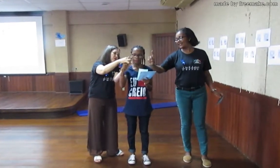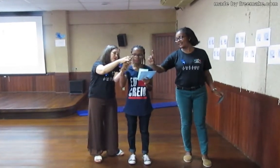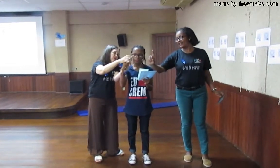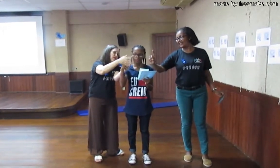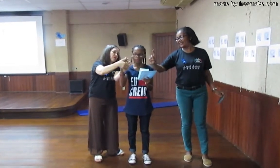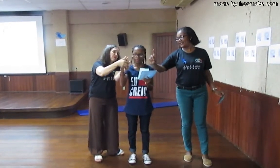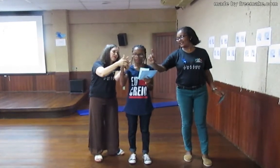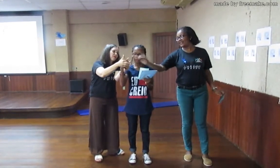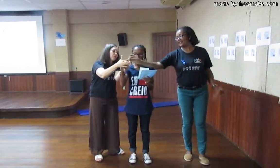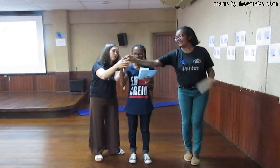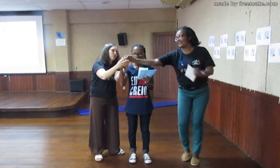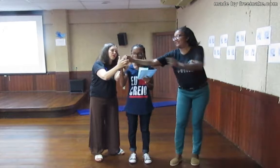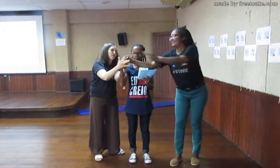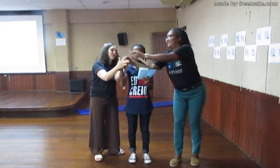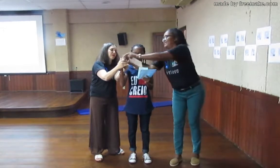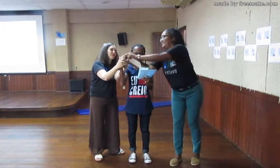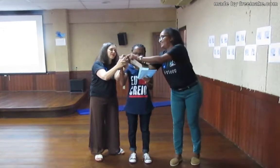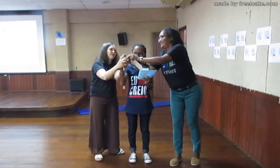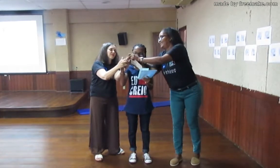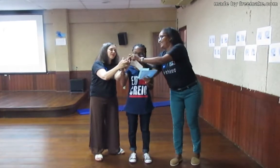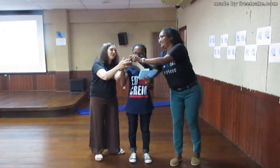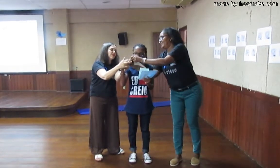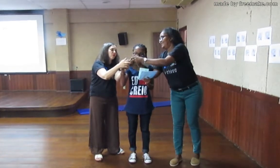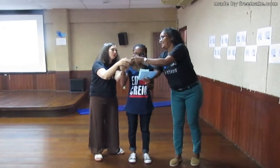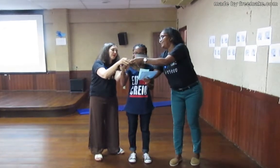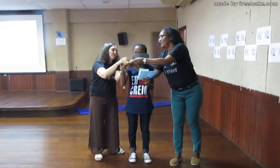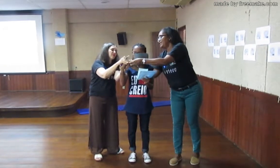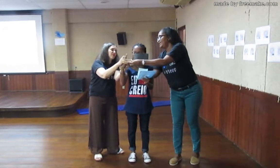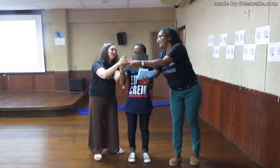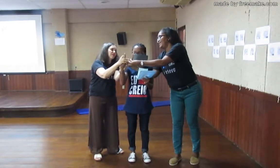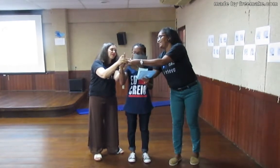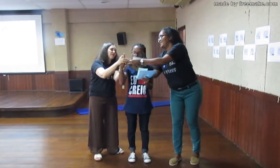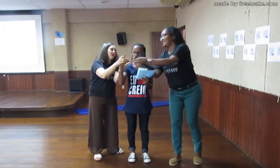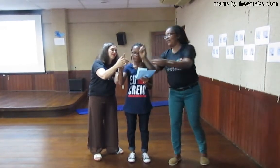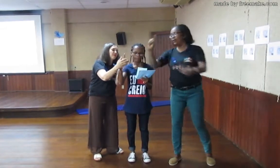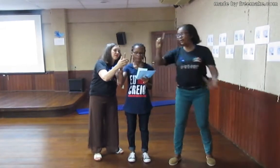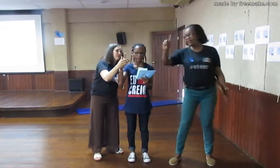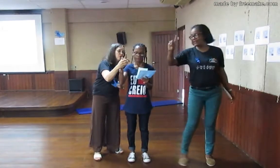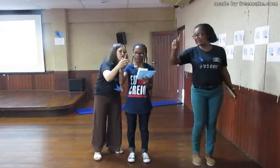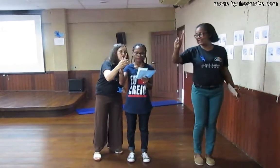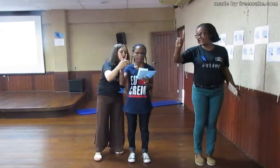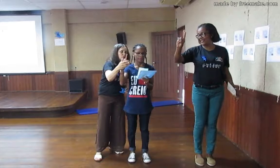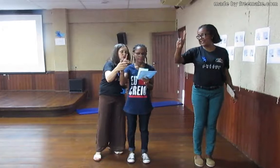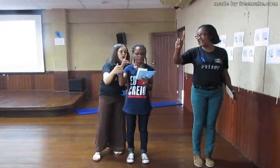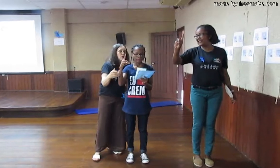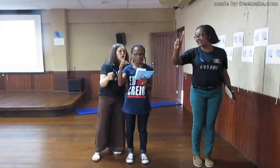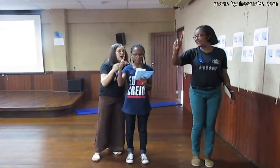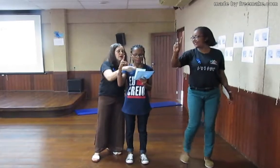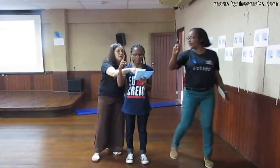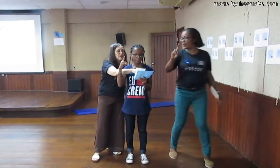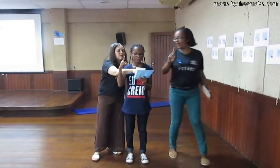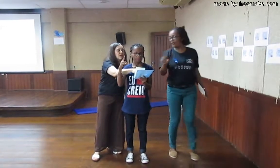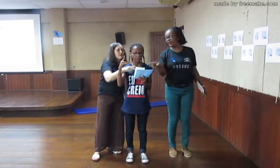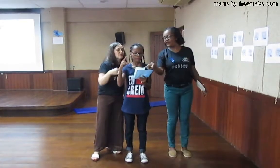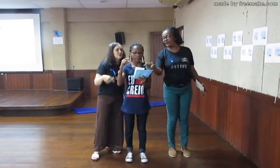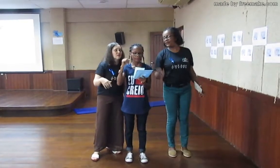assim. Isso. Levanta isso. Ao contrário. D, assim, ó. Isso. Agora o A,